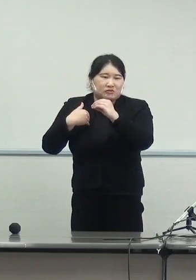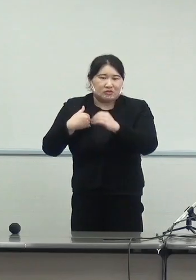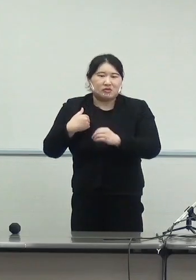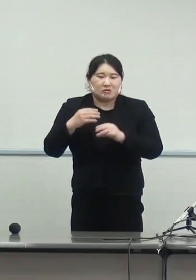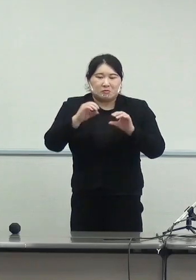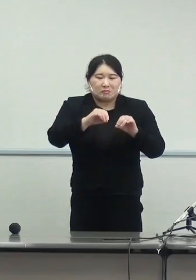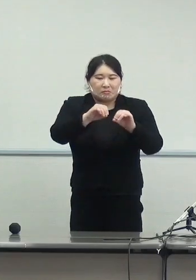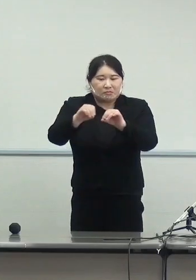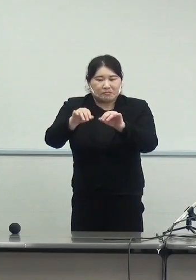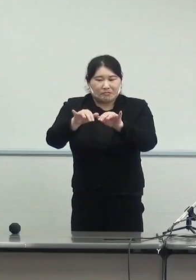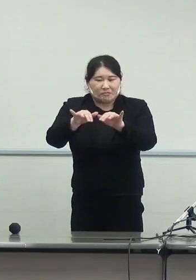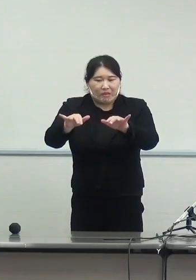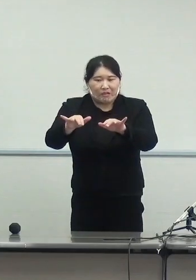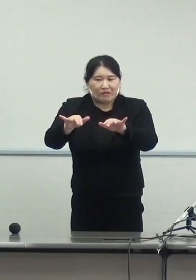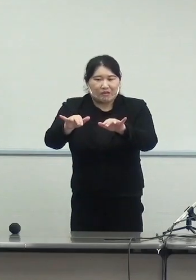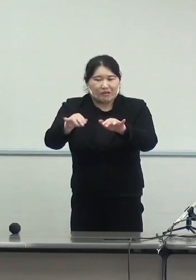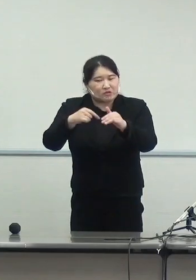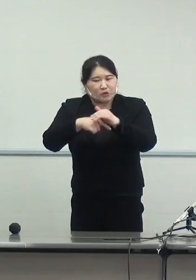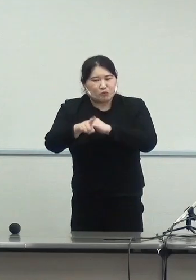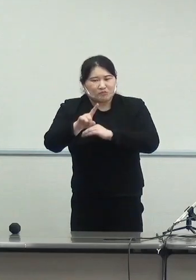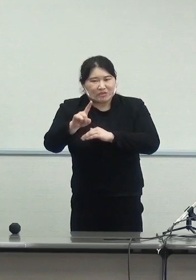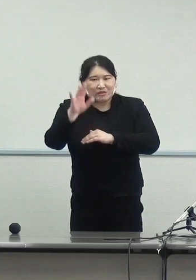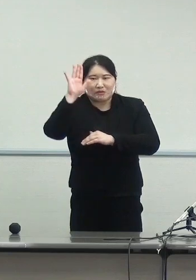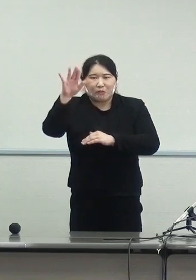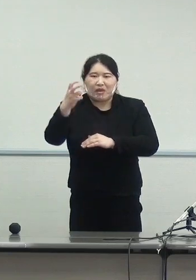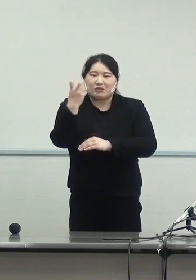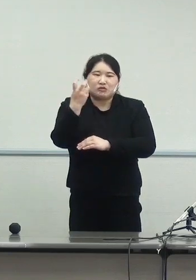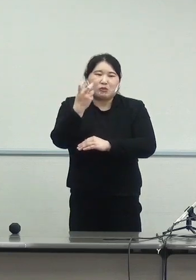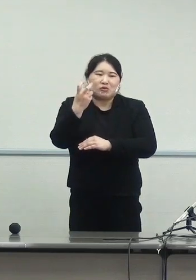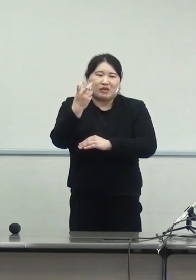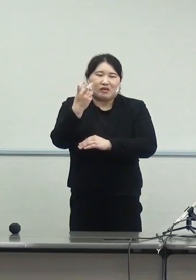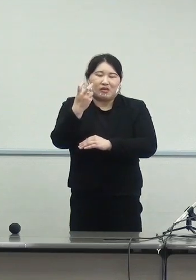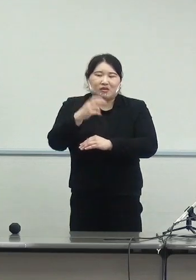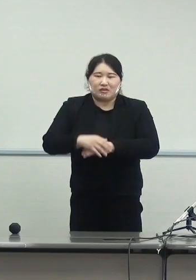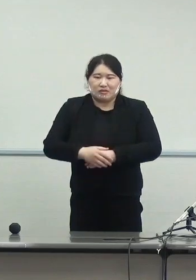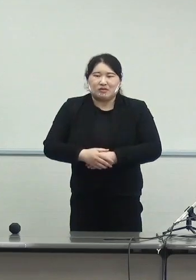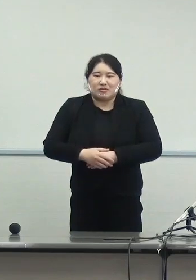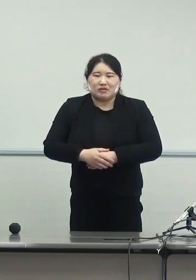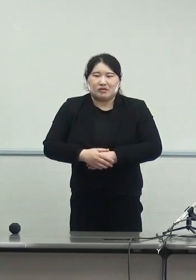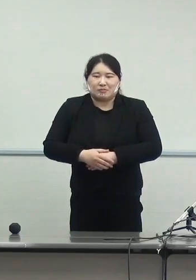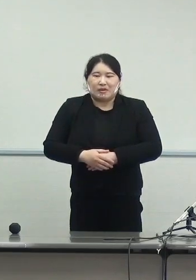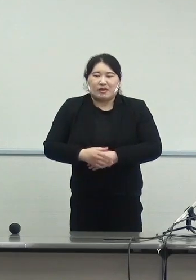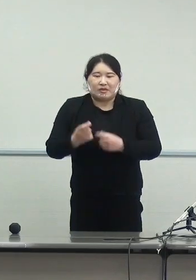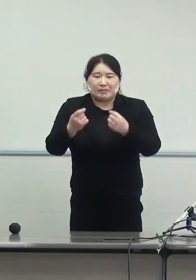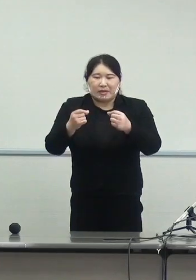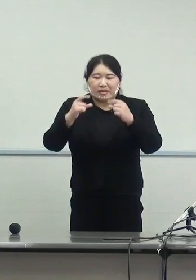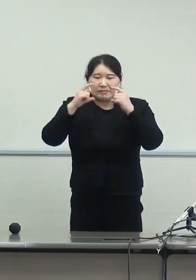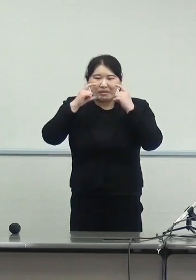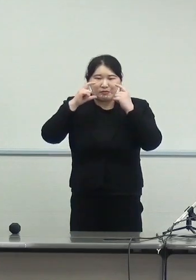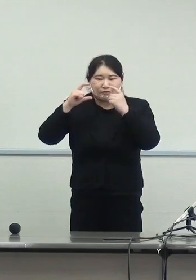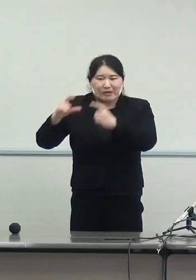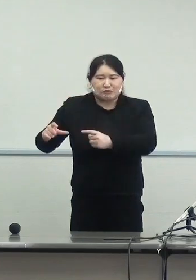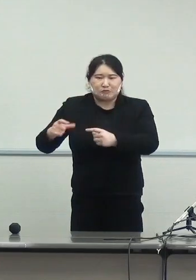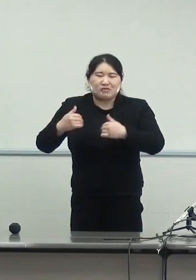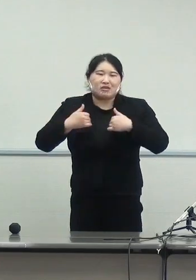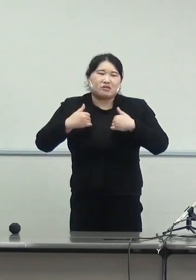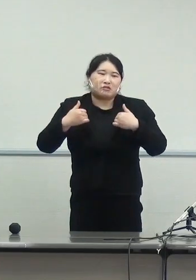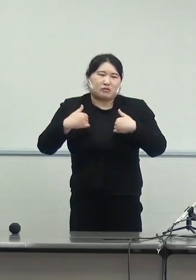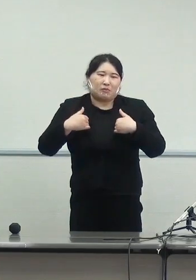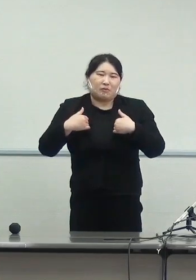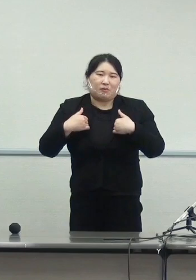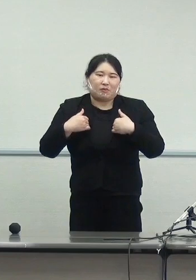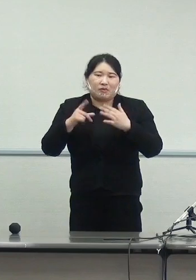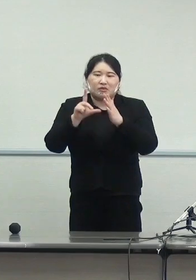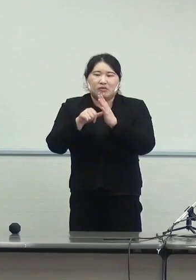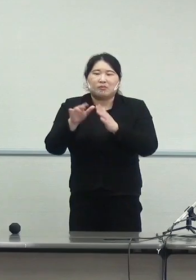したかはこれから調査していくことになりますが、施設の特性上ですね、特にこうマスクを取ったりしなければいけないような状態